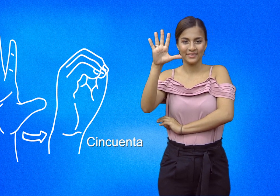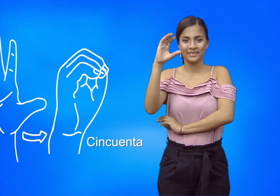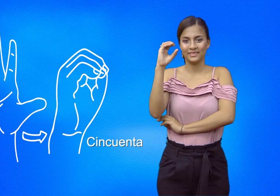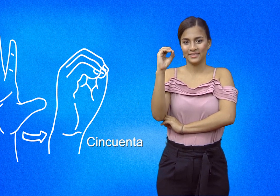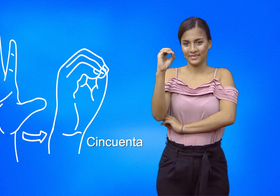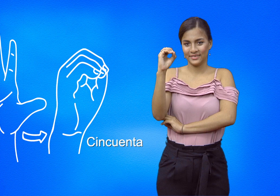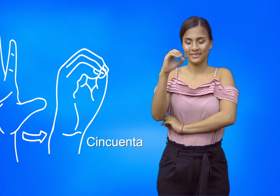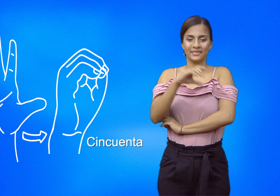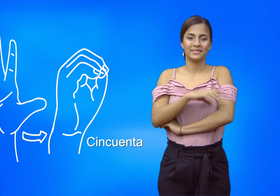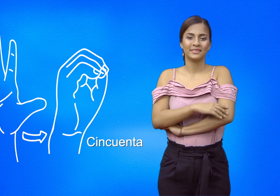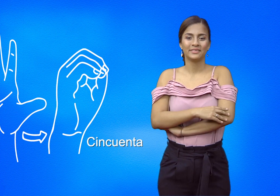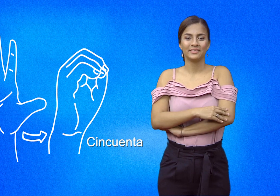50